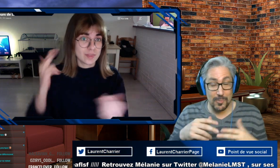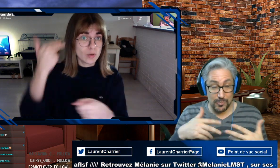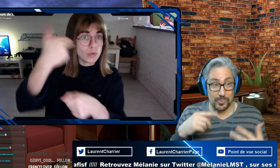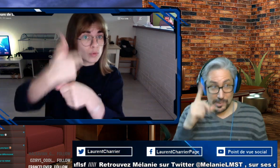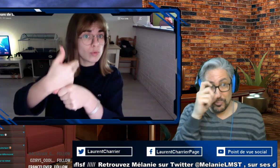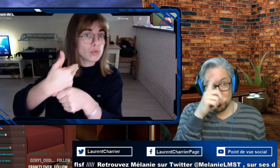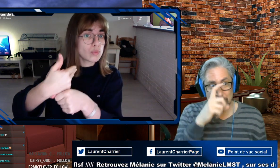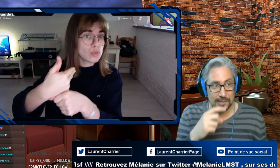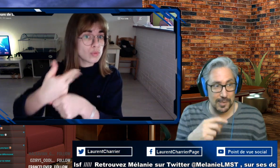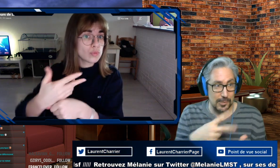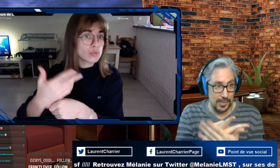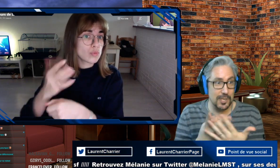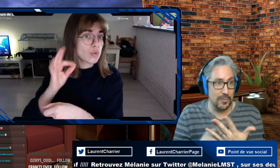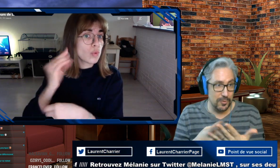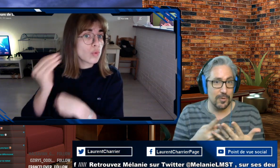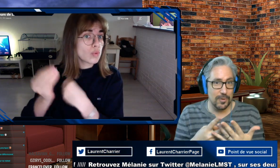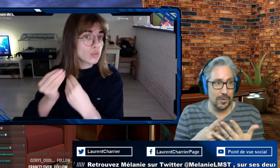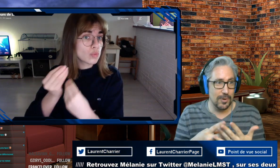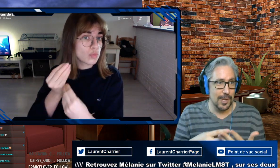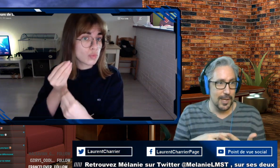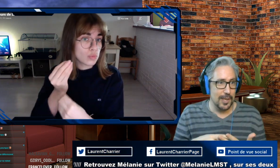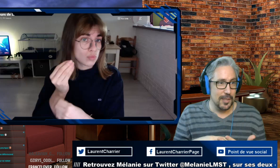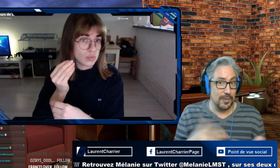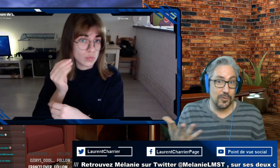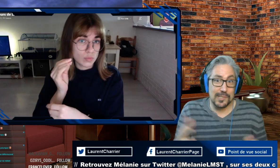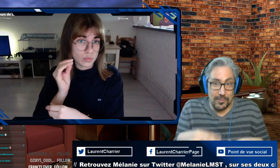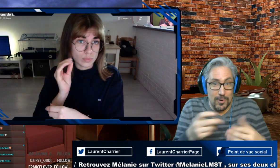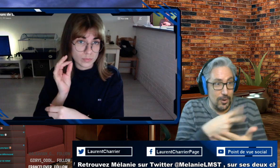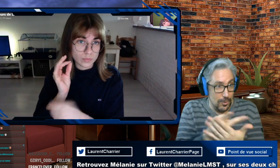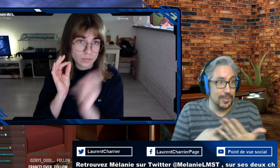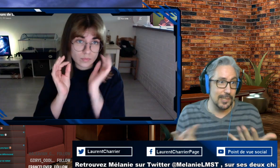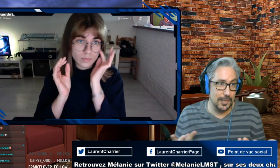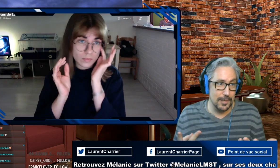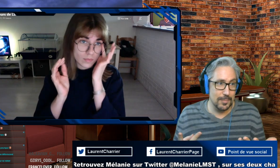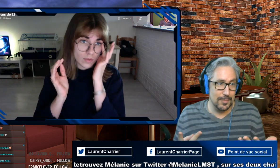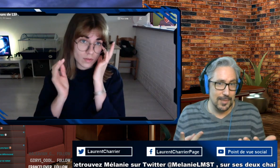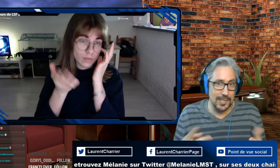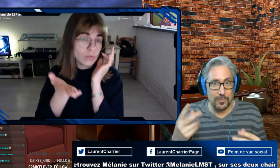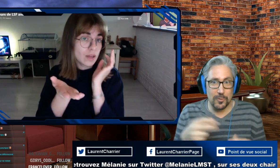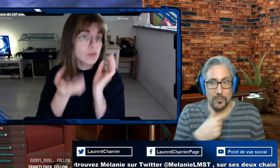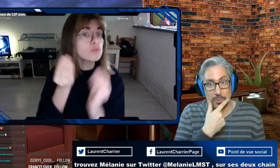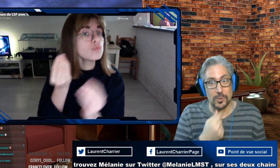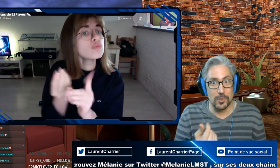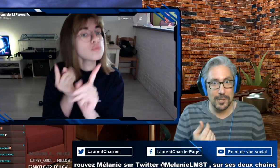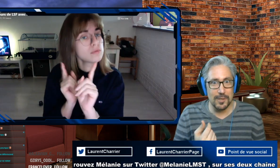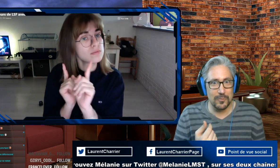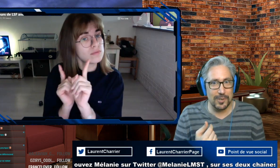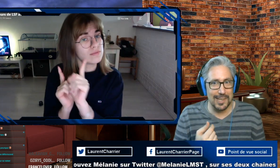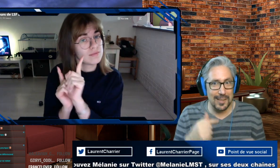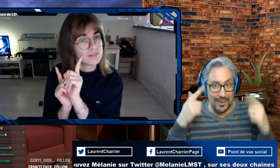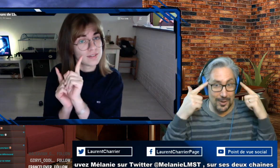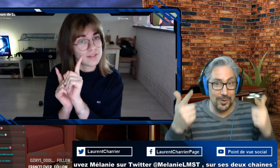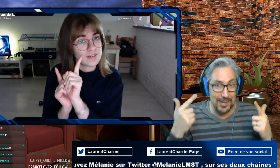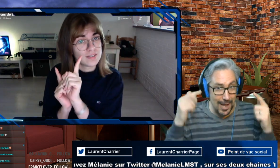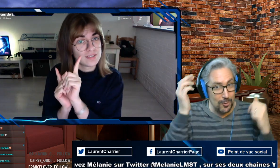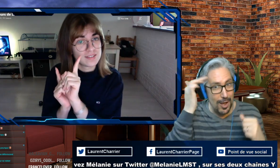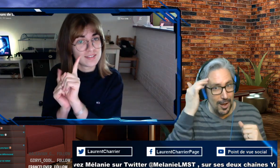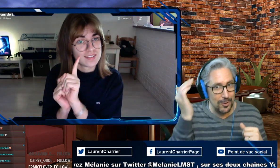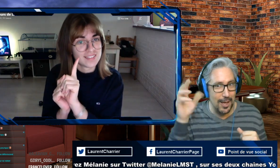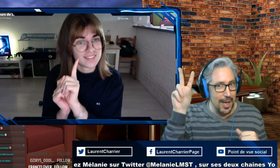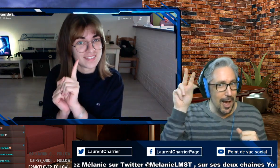donc c'est plus difficile. Parce que déjà, il faut savoir dessiner. Déjà, Mais faut que ça soit où? joli. Il faut que tu arrives à